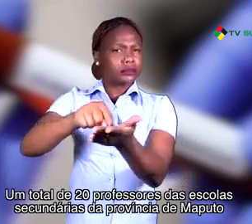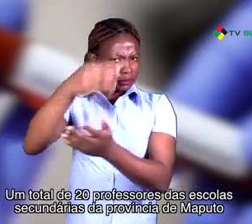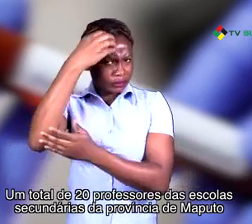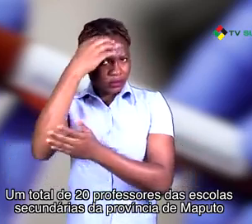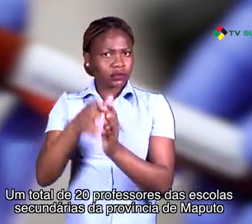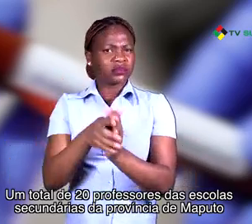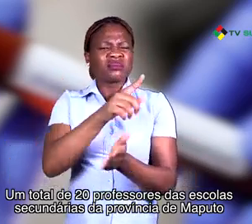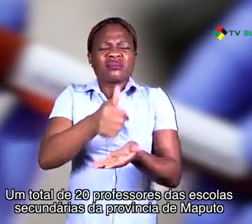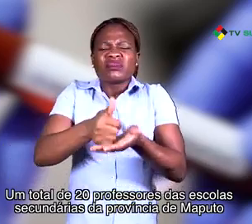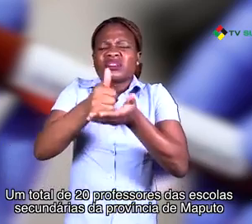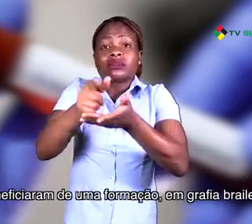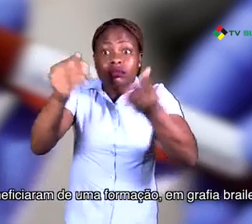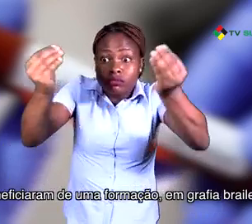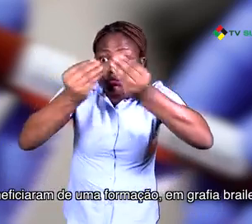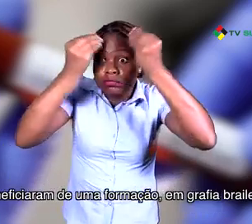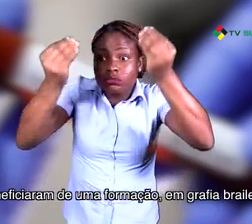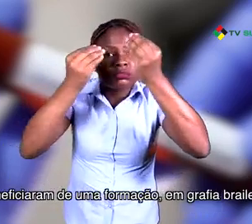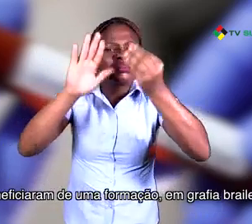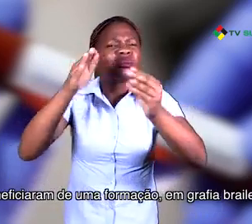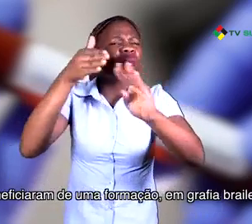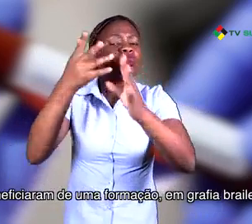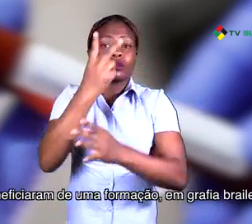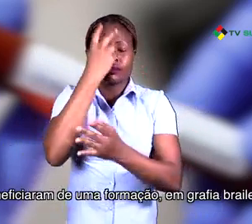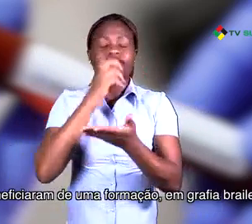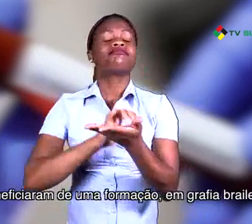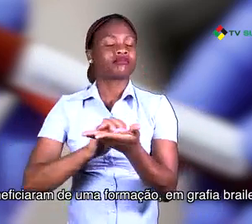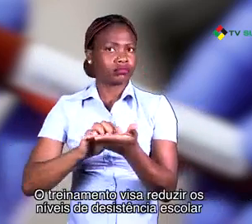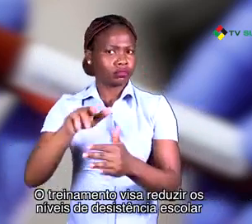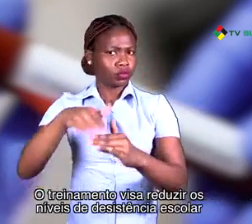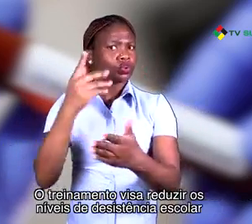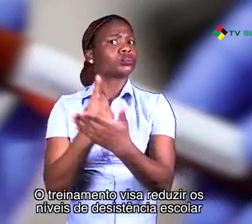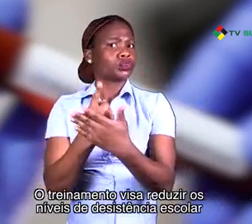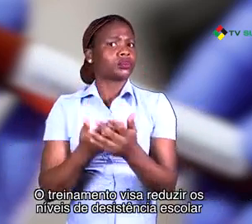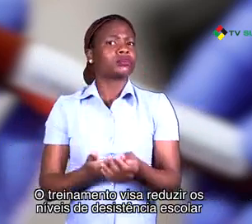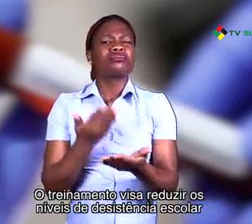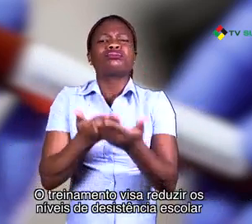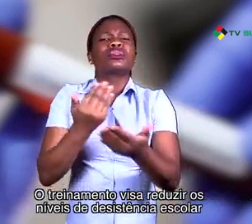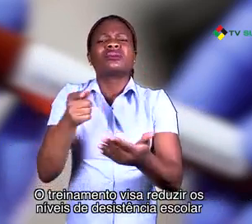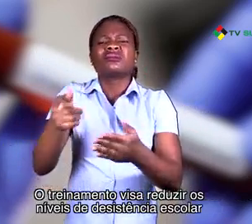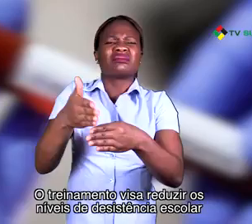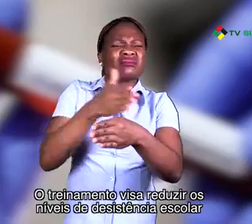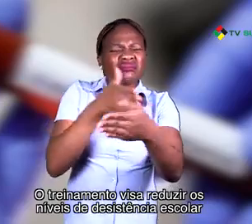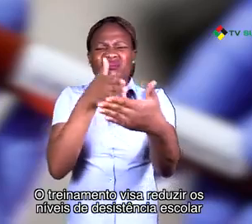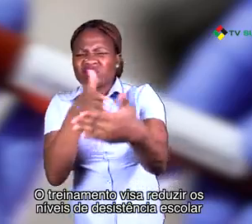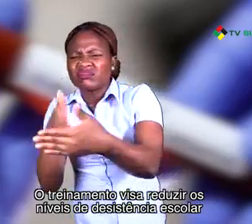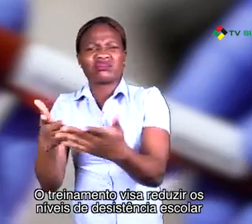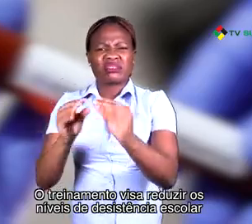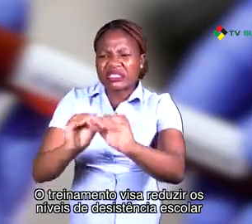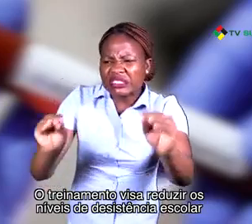secundárias da província de Maputo beneficiaram de uma formação em grafia braille. O treinamento visa reduzir os níveis de